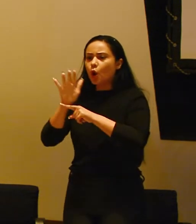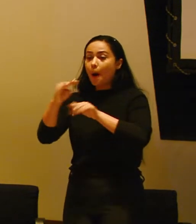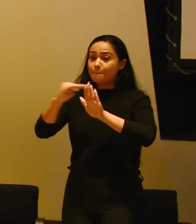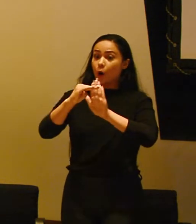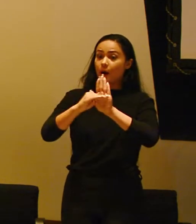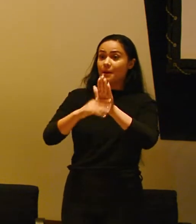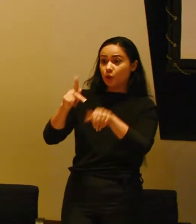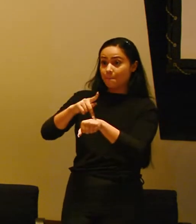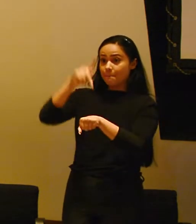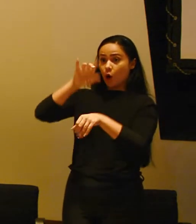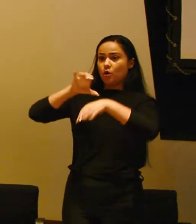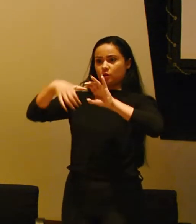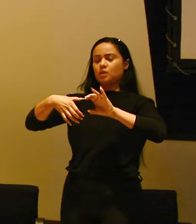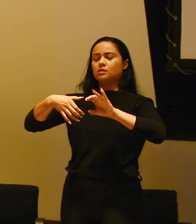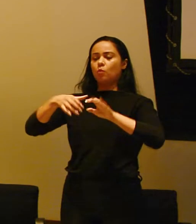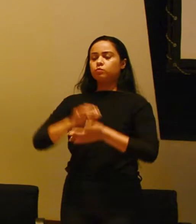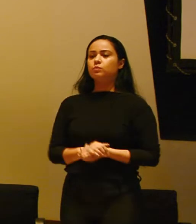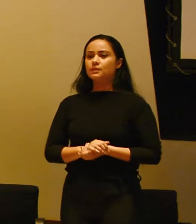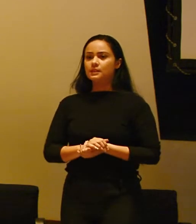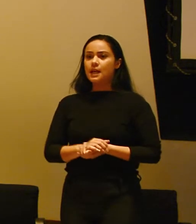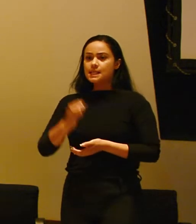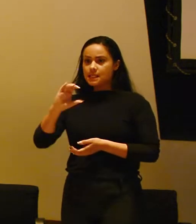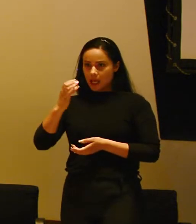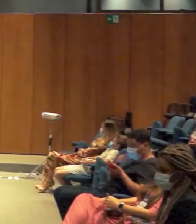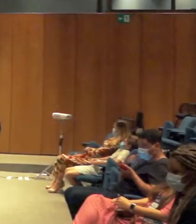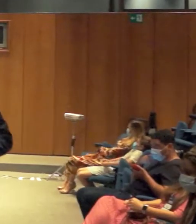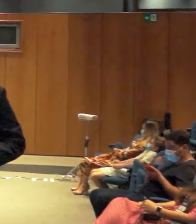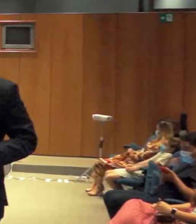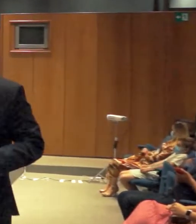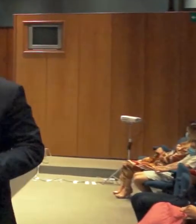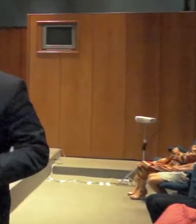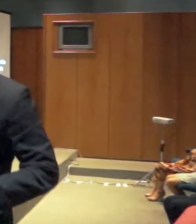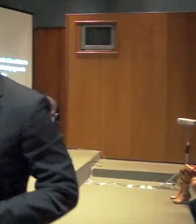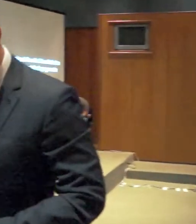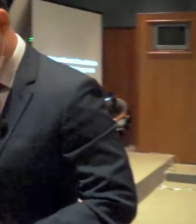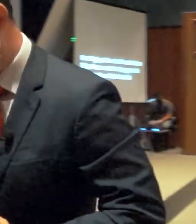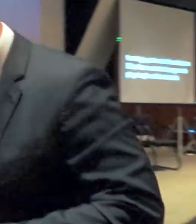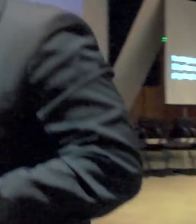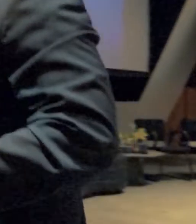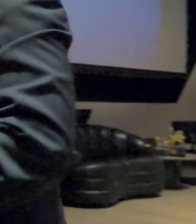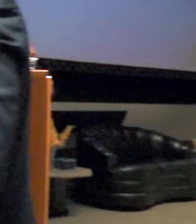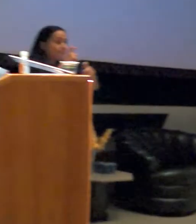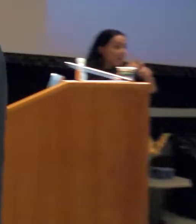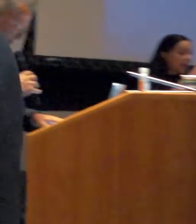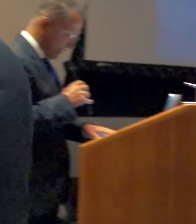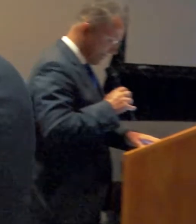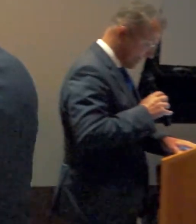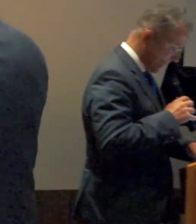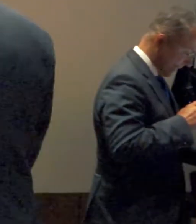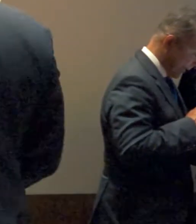de pós-graduação em ciências, doutorado em Ciências Médicas pela Faculdade